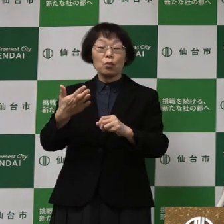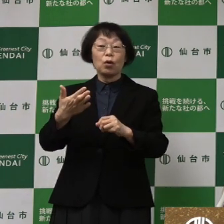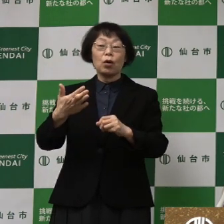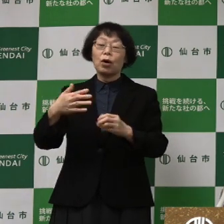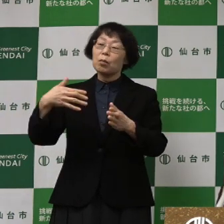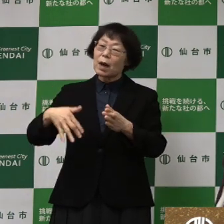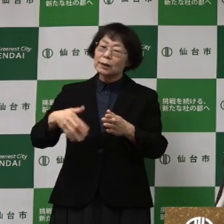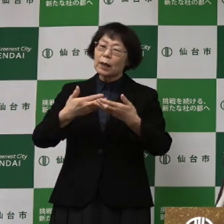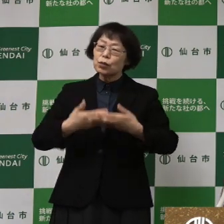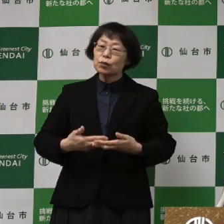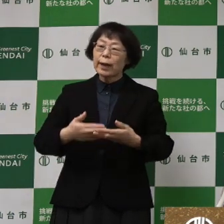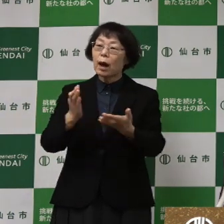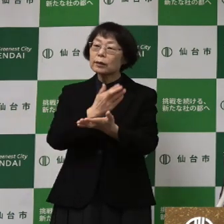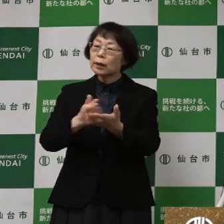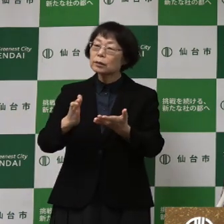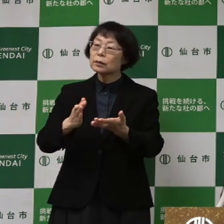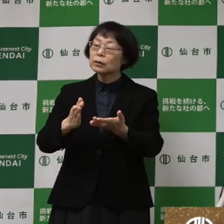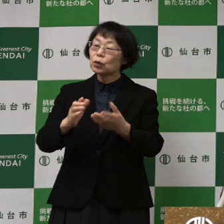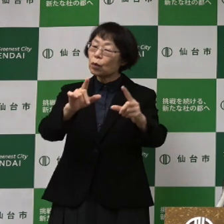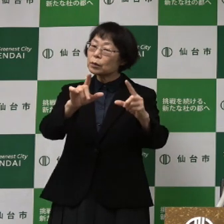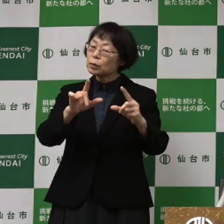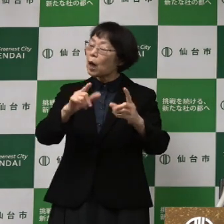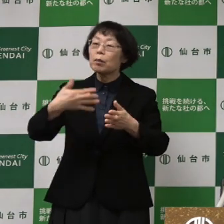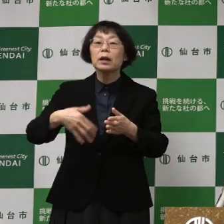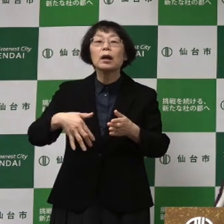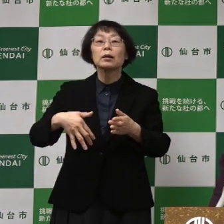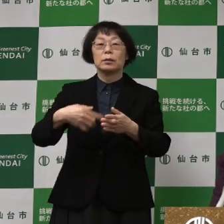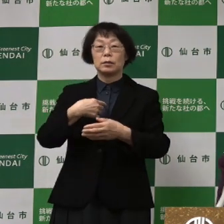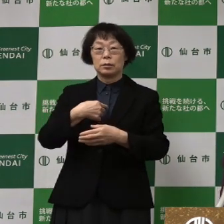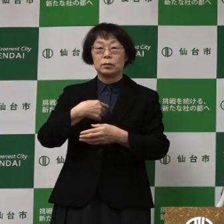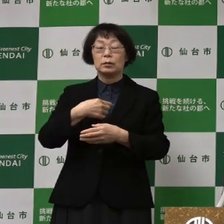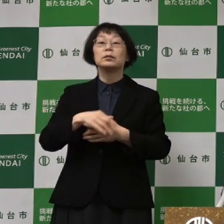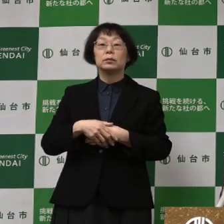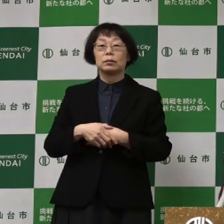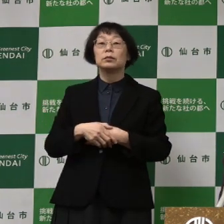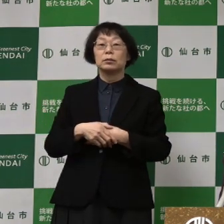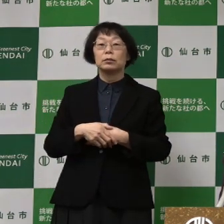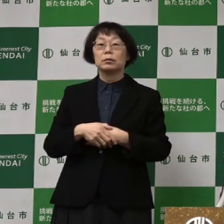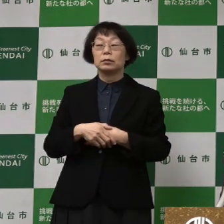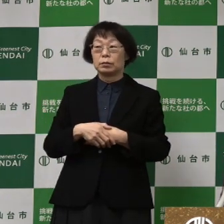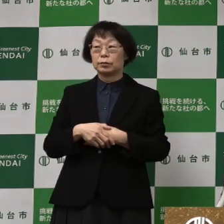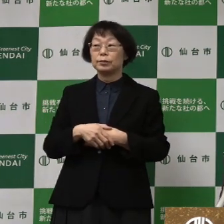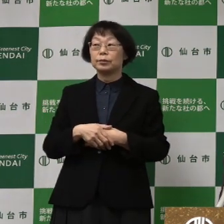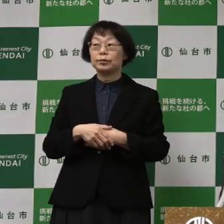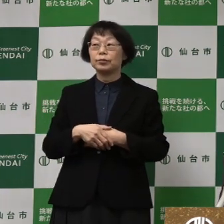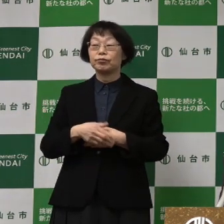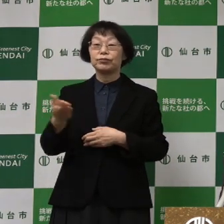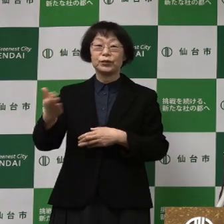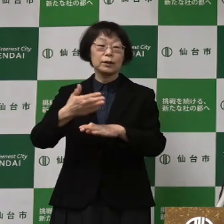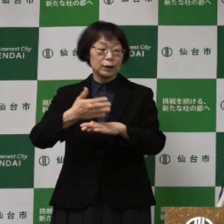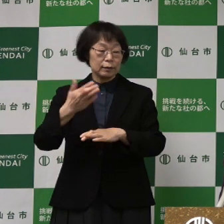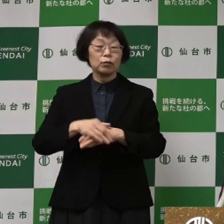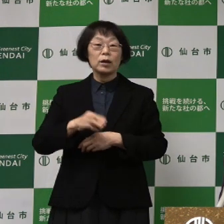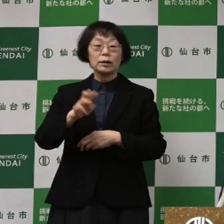したとは聞きませんでしたけれども、はい、今日は聞いていませんが、そういうことだ、そういうことです。 ありがとうございます。